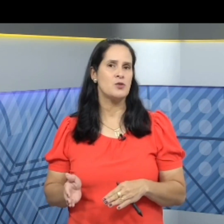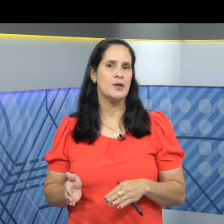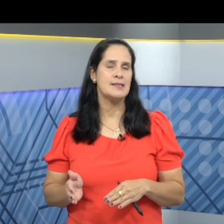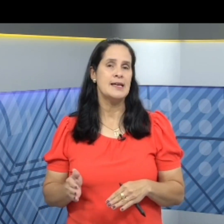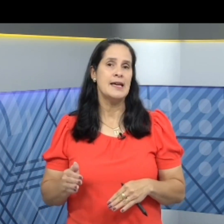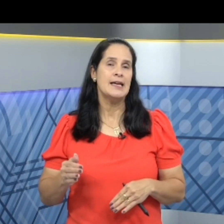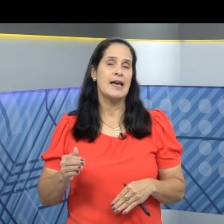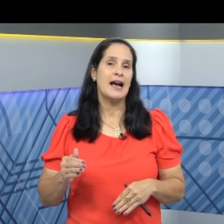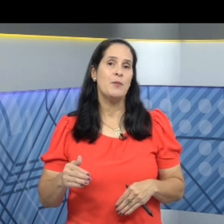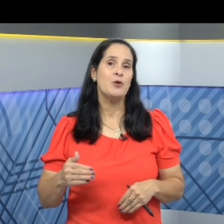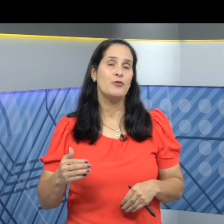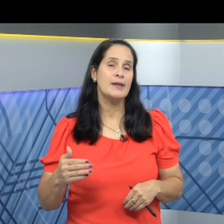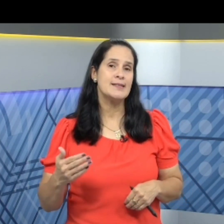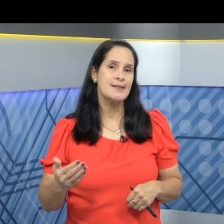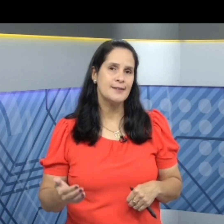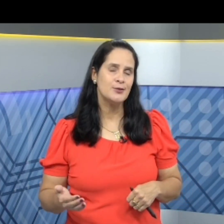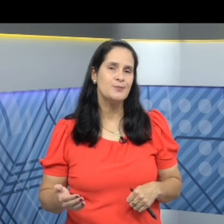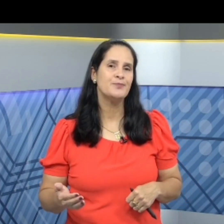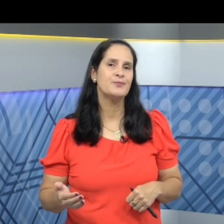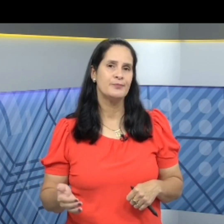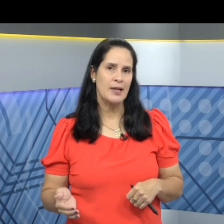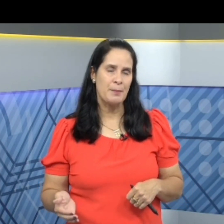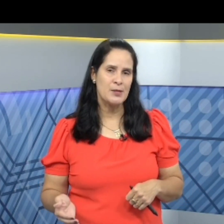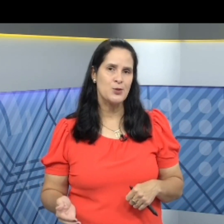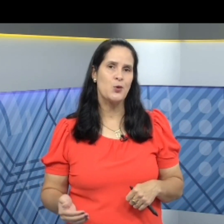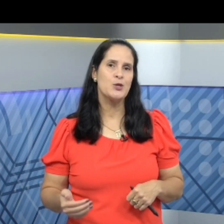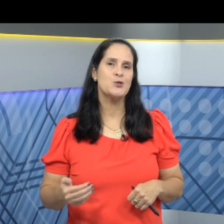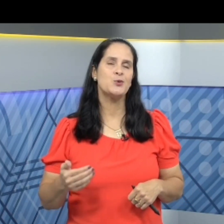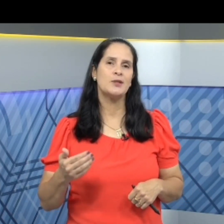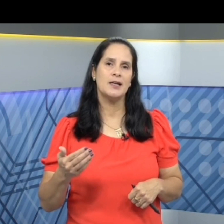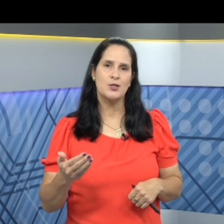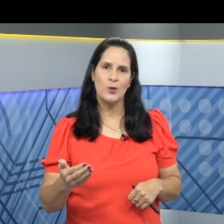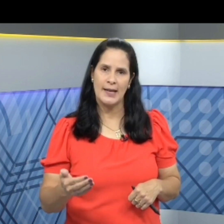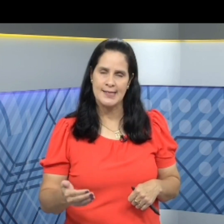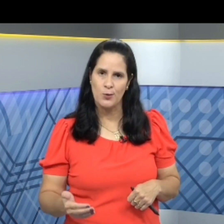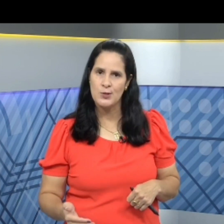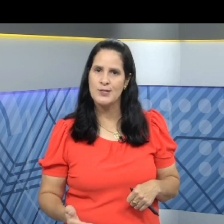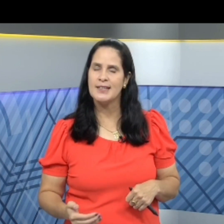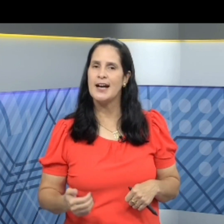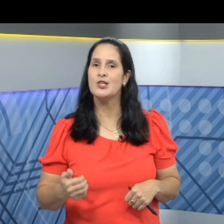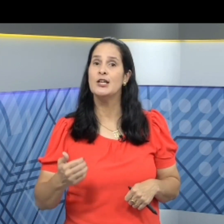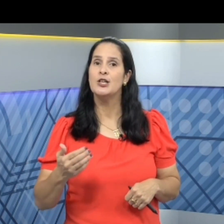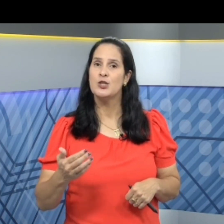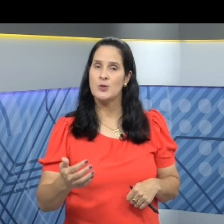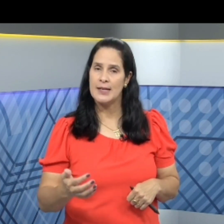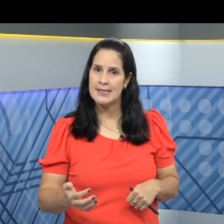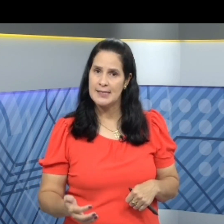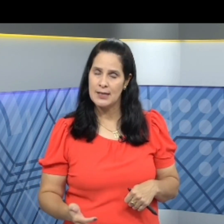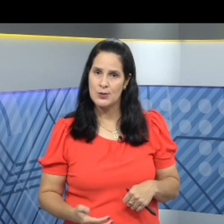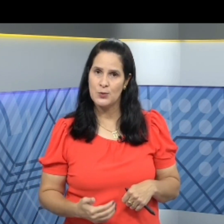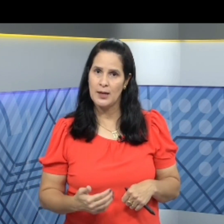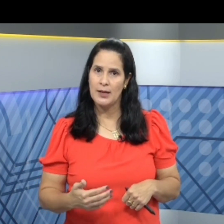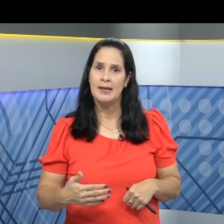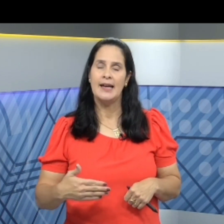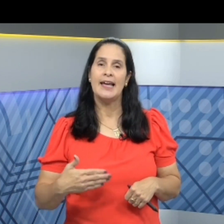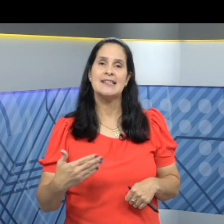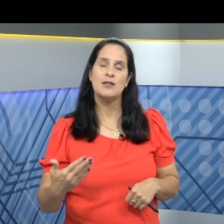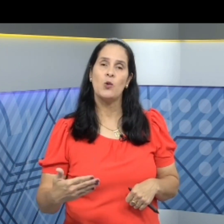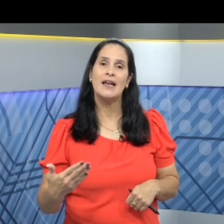informações que acabam influenciando a pessoa surda, sua relação com a sociedade, sua relação com a língua